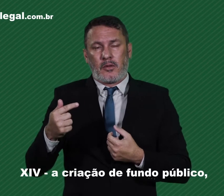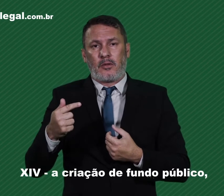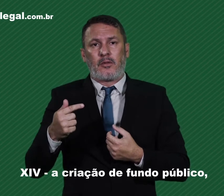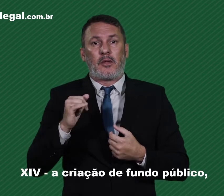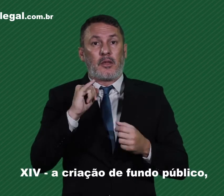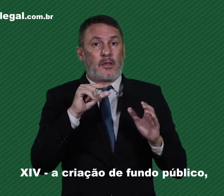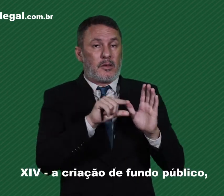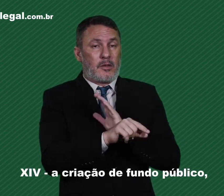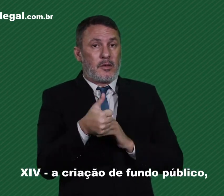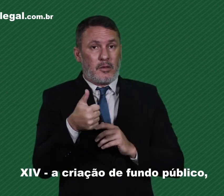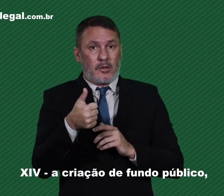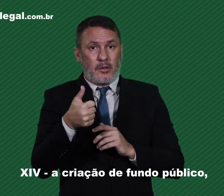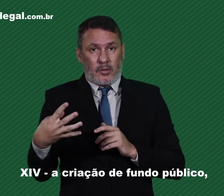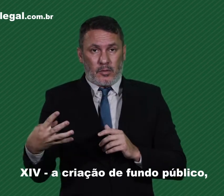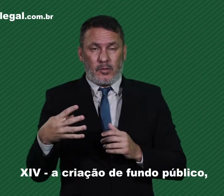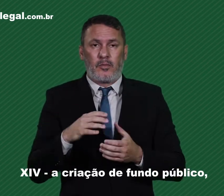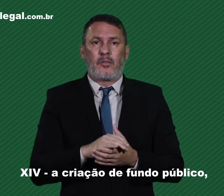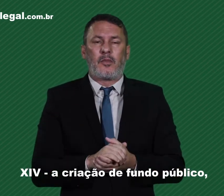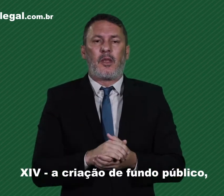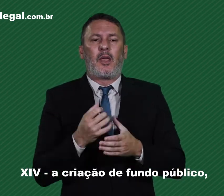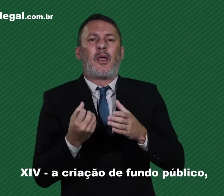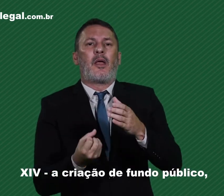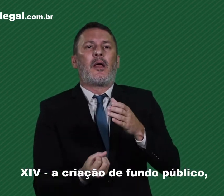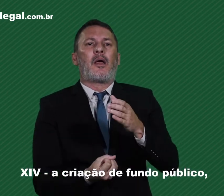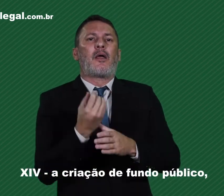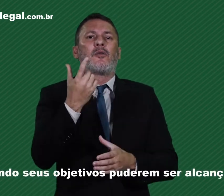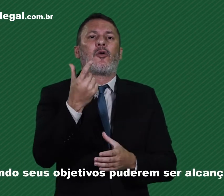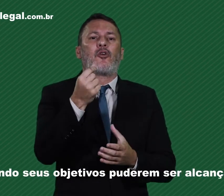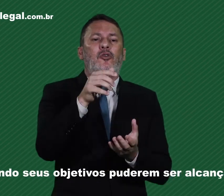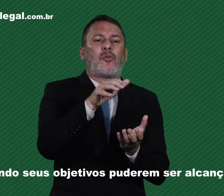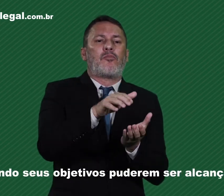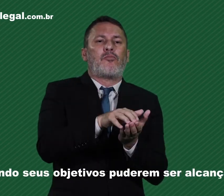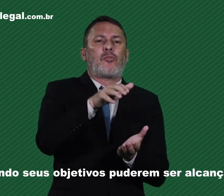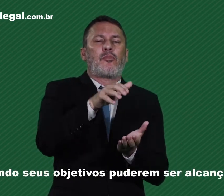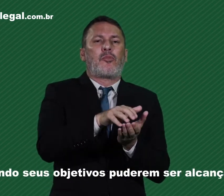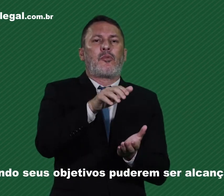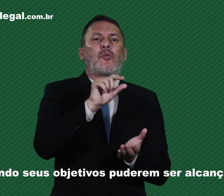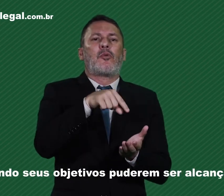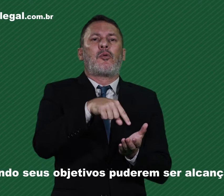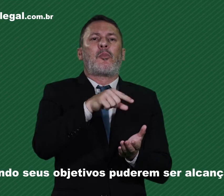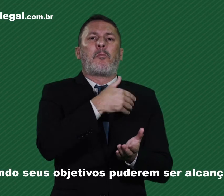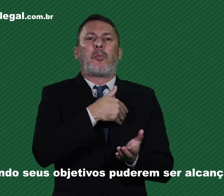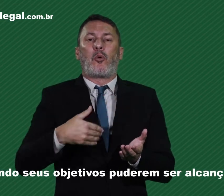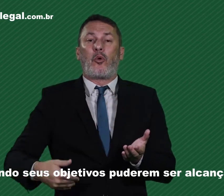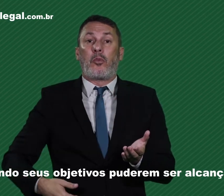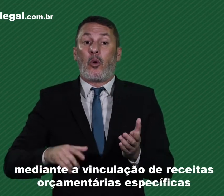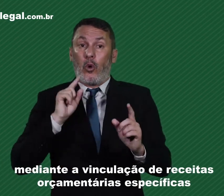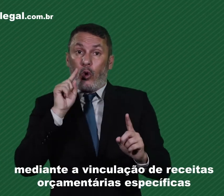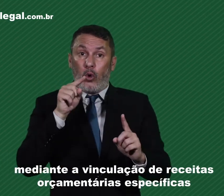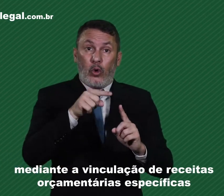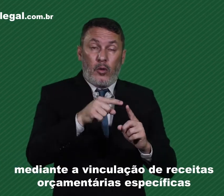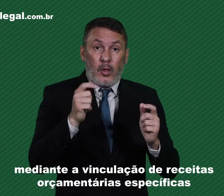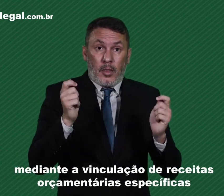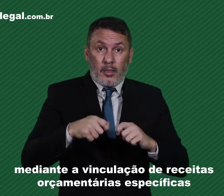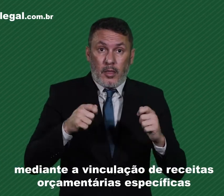inciso 14 a o fundo público quando seus objetivos puderem ser alcançados mediante a vinculação